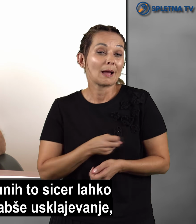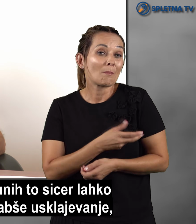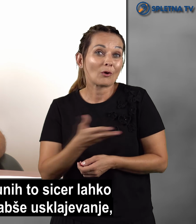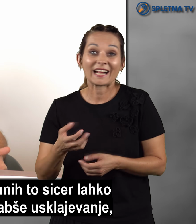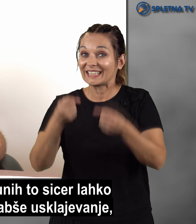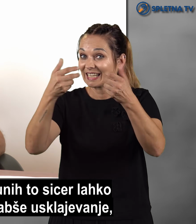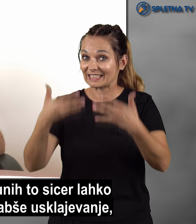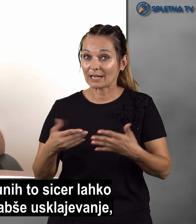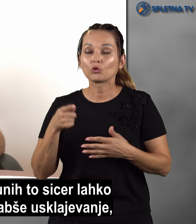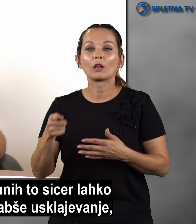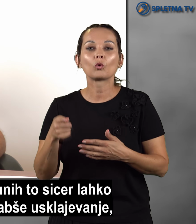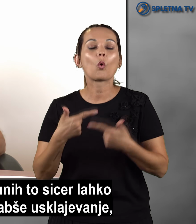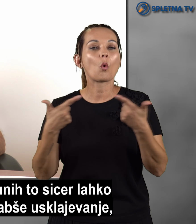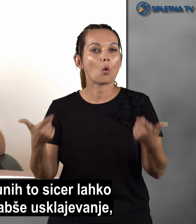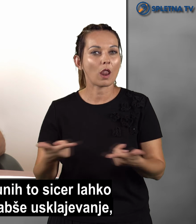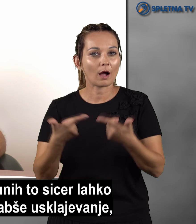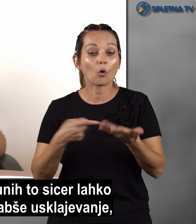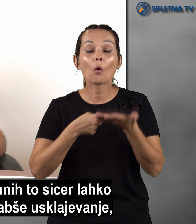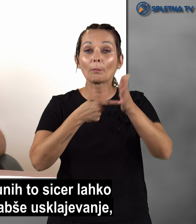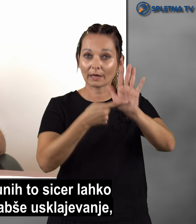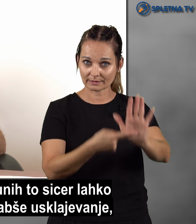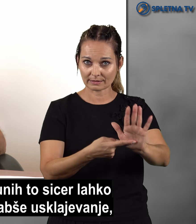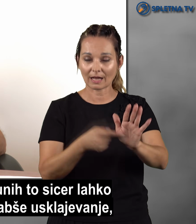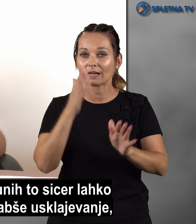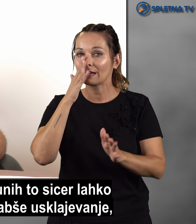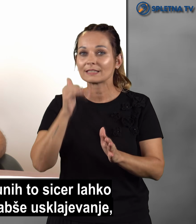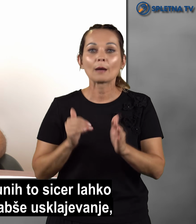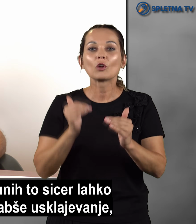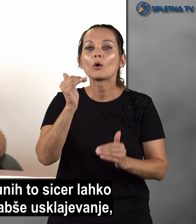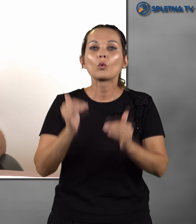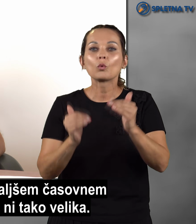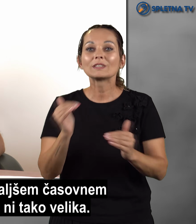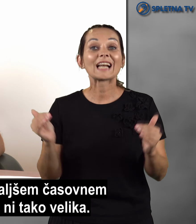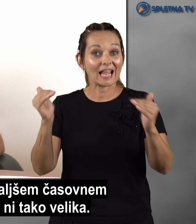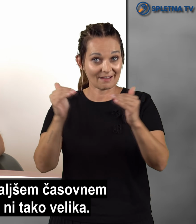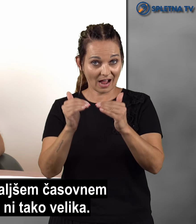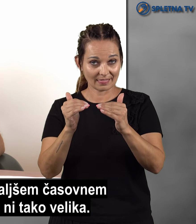Po nekaterih izračunih to sicer lahko predstavlja, to je slabše usklajevanje,